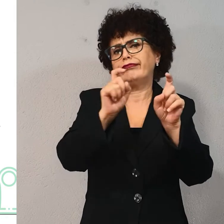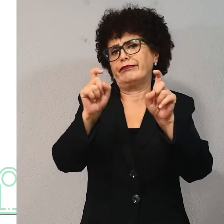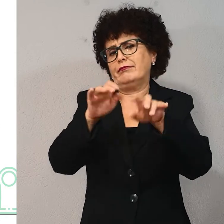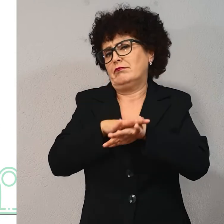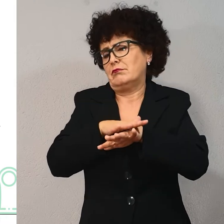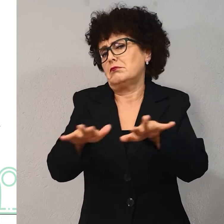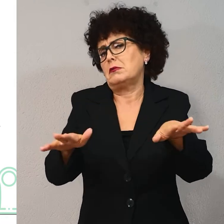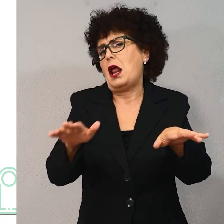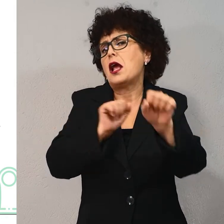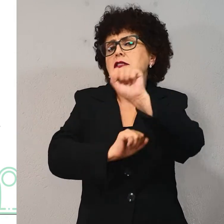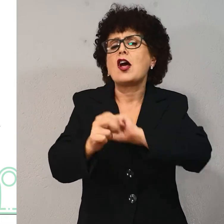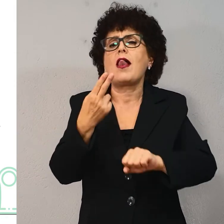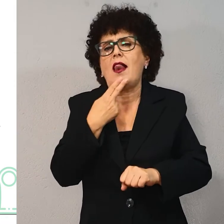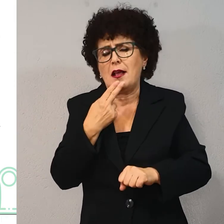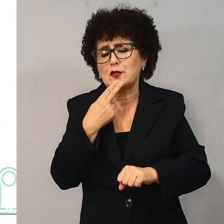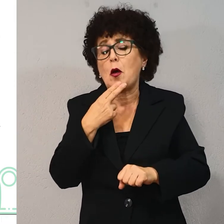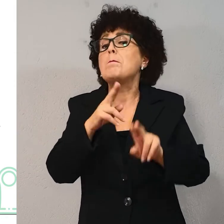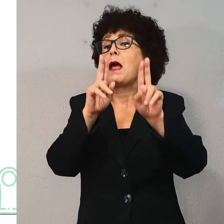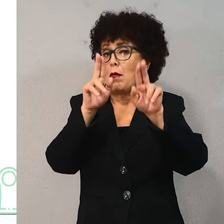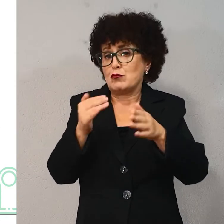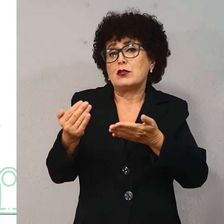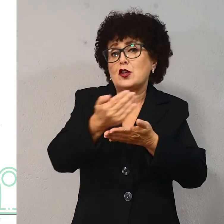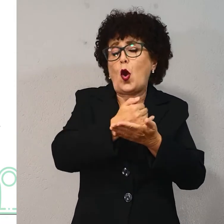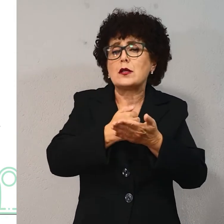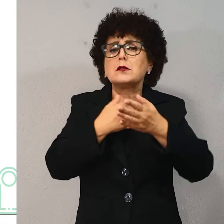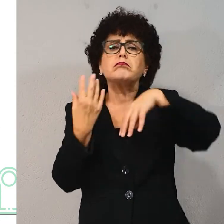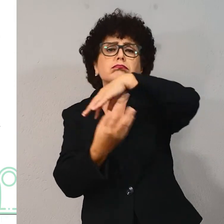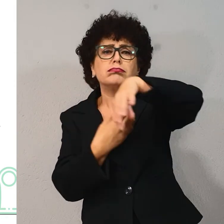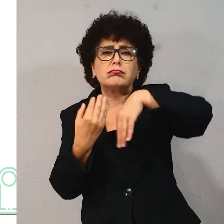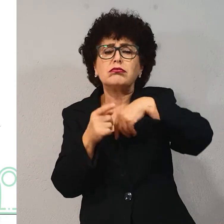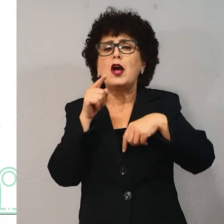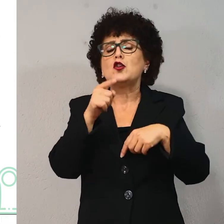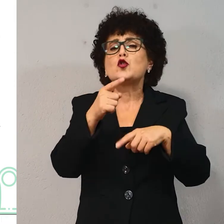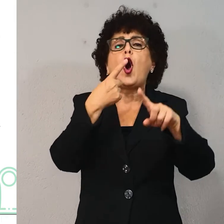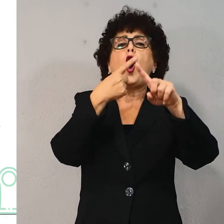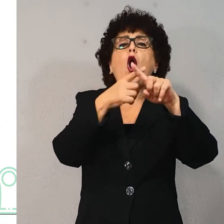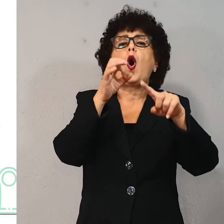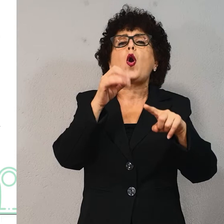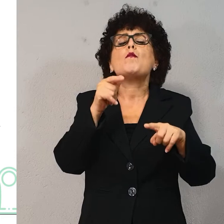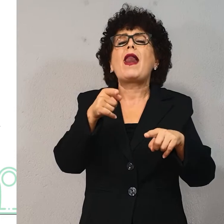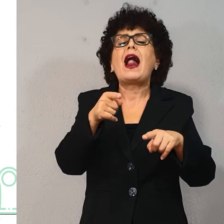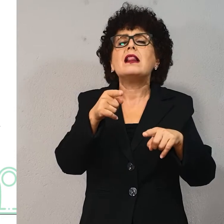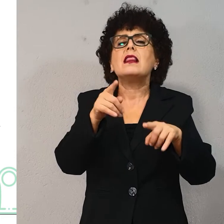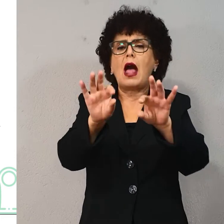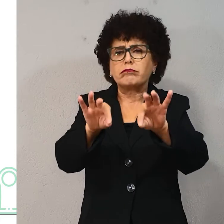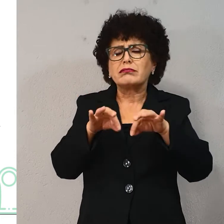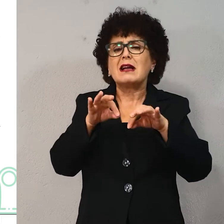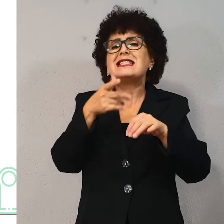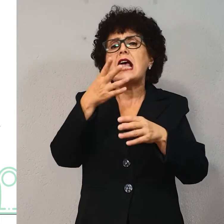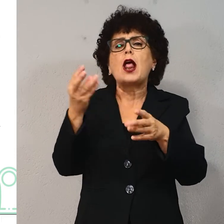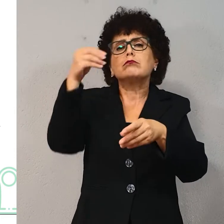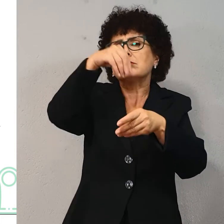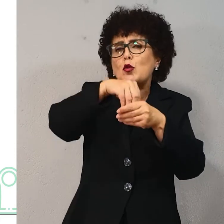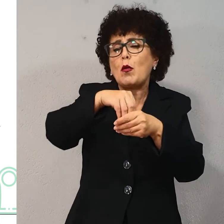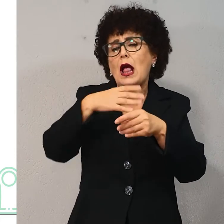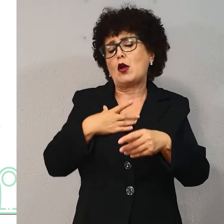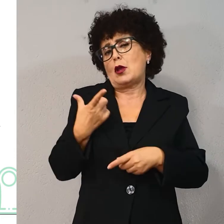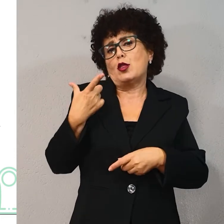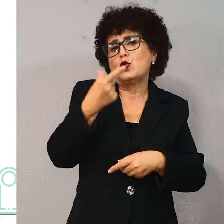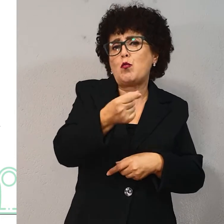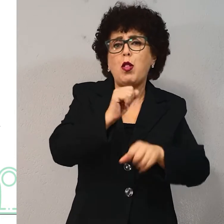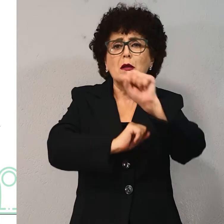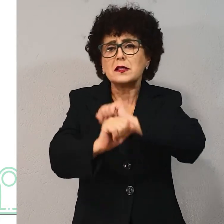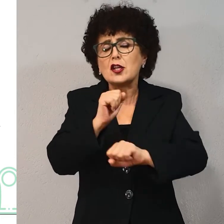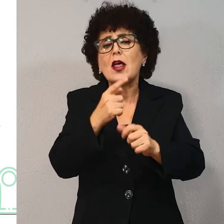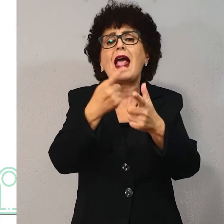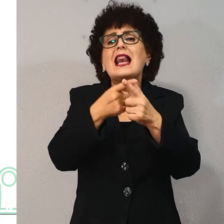инфекции. Може да се користат во комбинација со хормонална контрацепција за дополнителна заштита